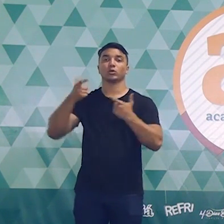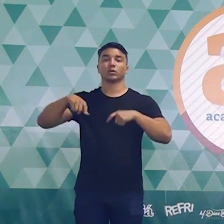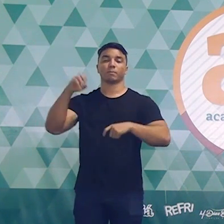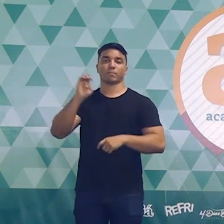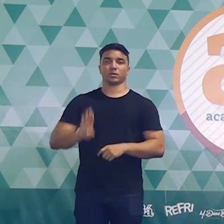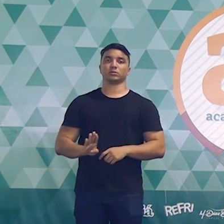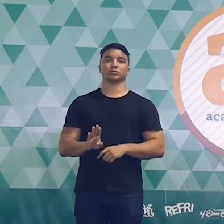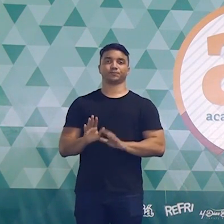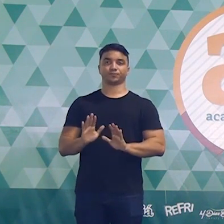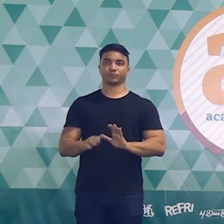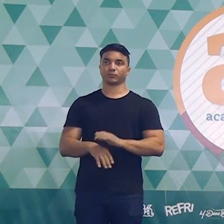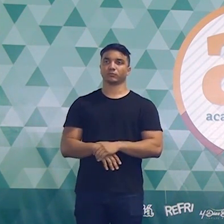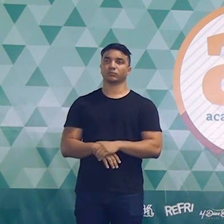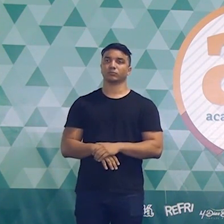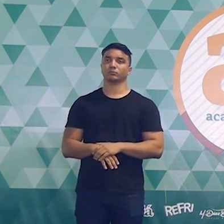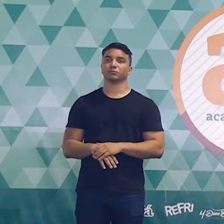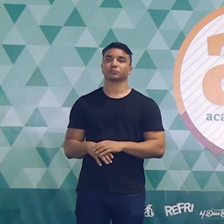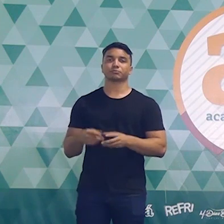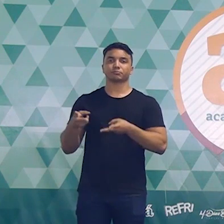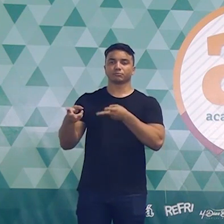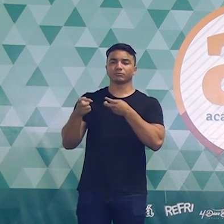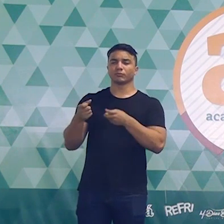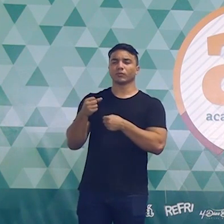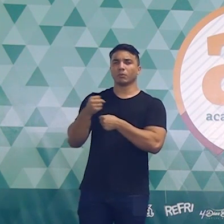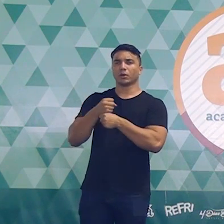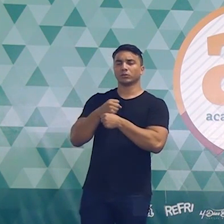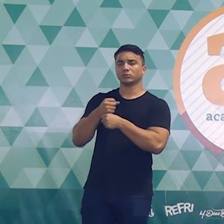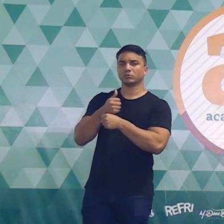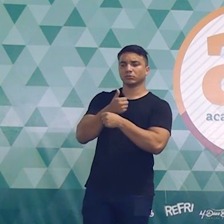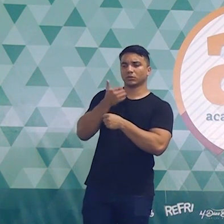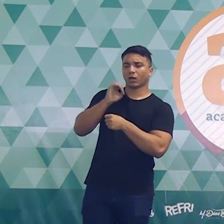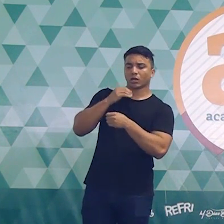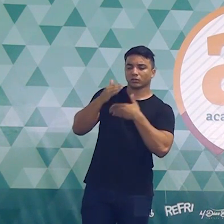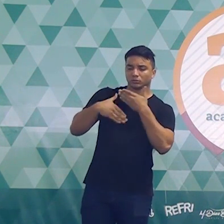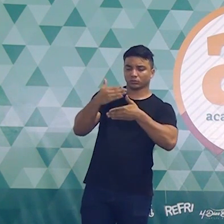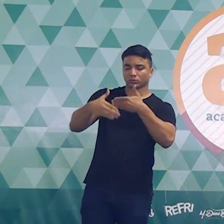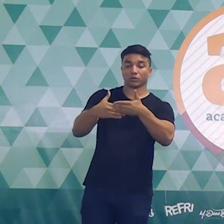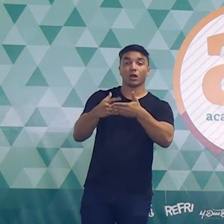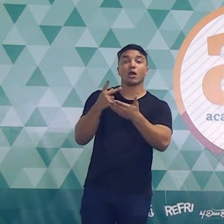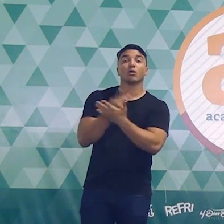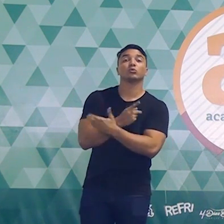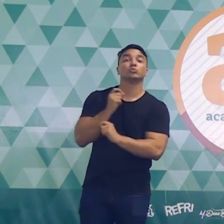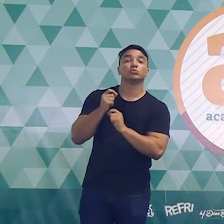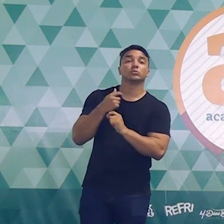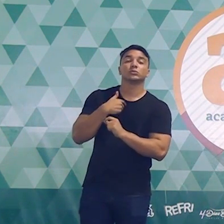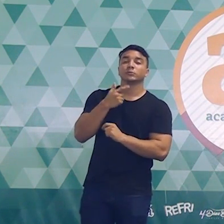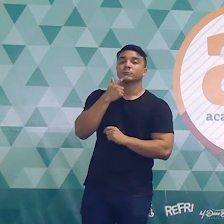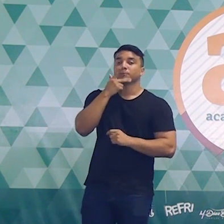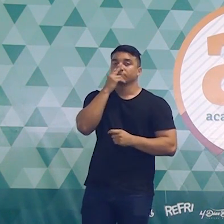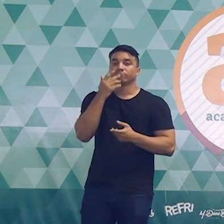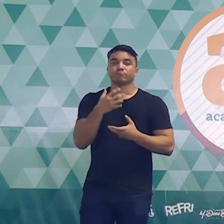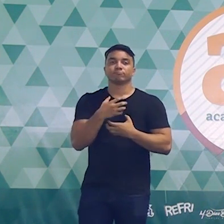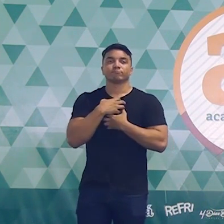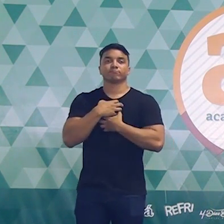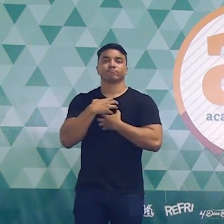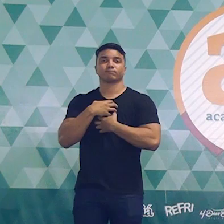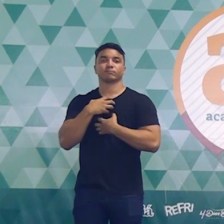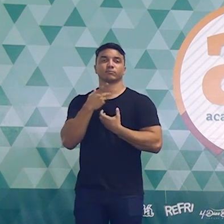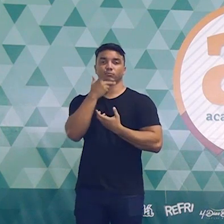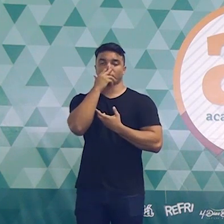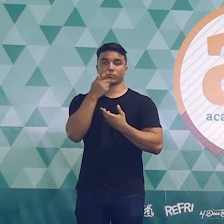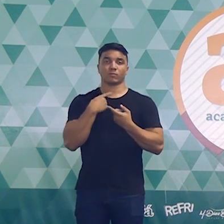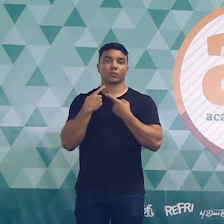vê, no Brasil, notadamente nos últimos 10 anos, a intimidação sistemática, o acossamento,